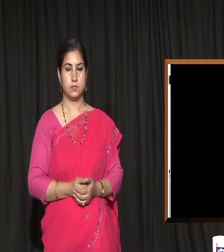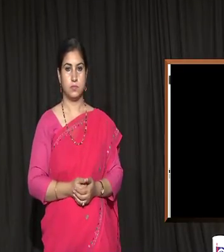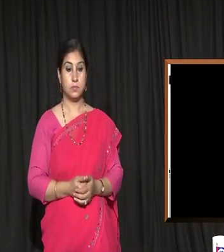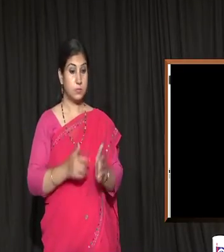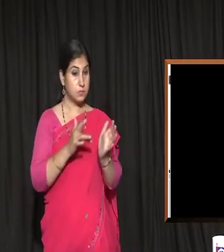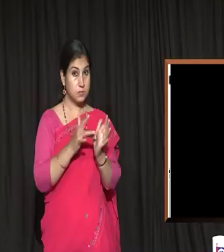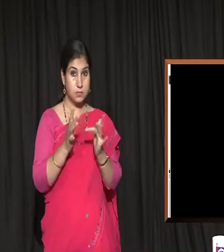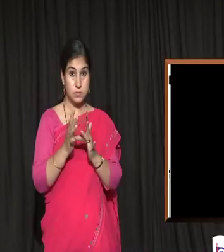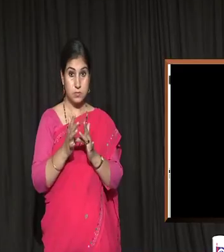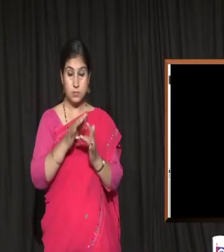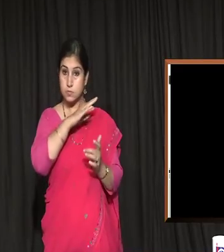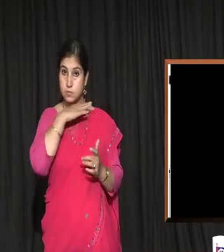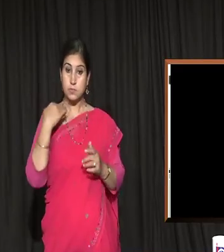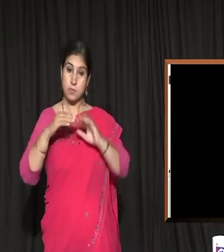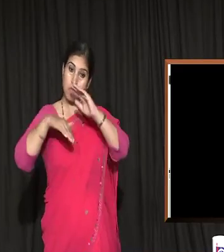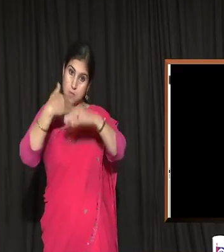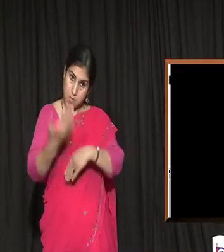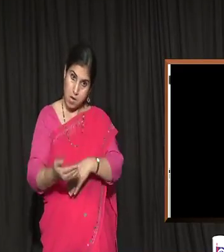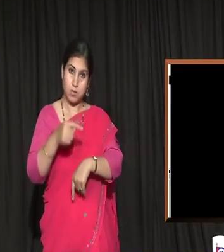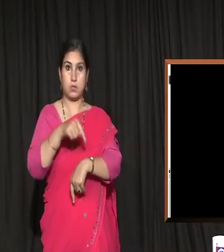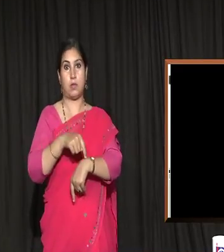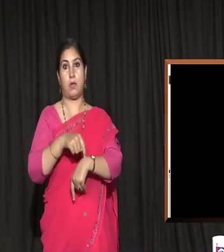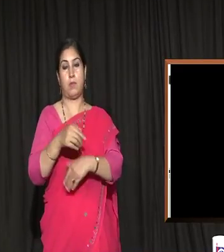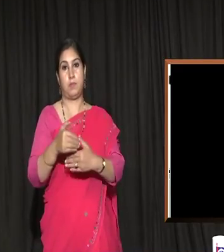AD after death. ईस्वी.